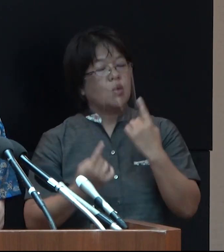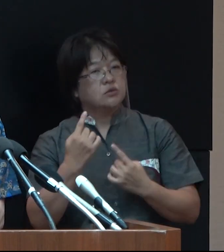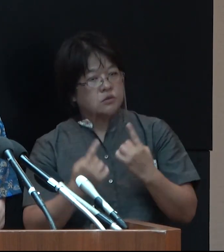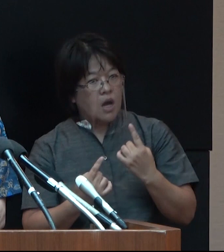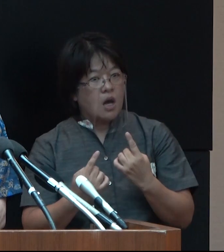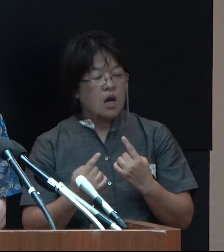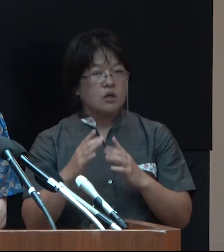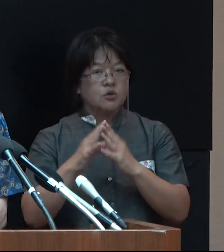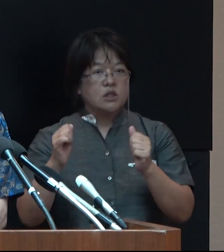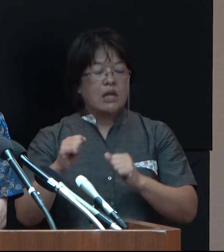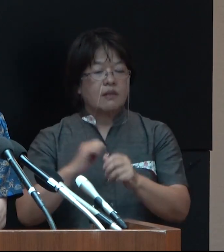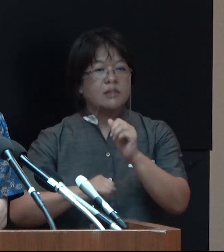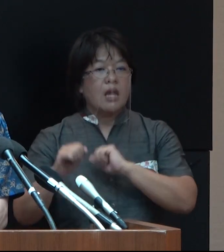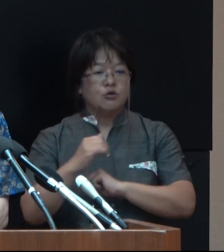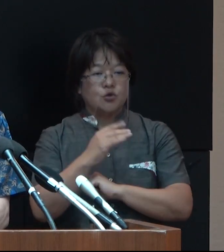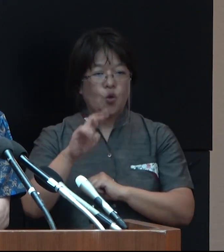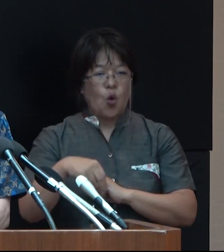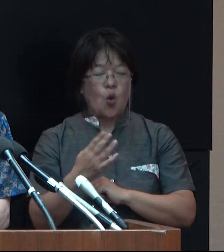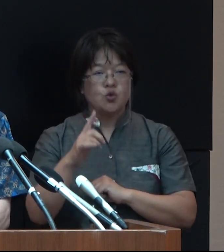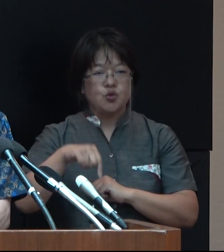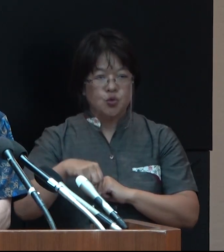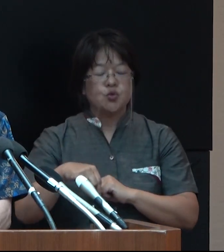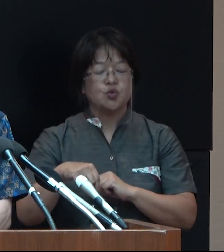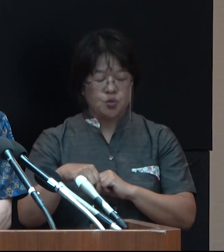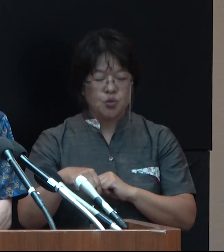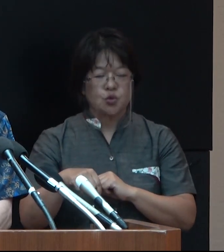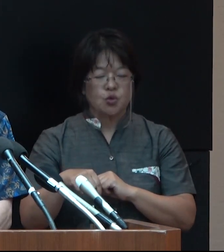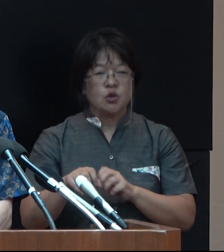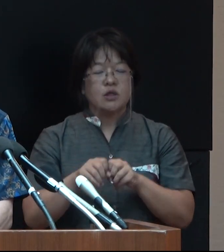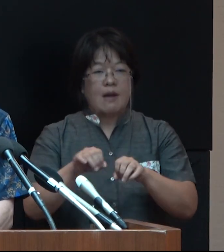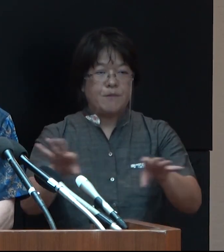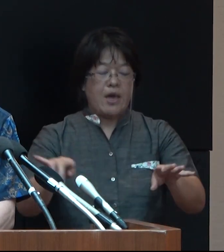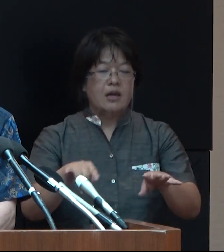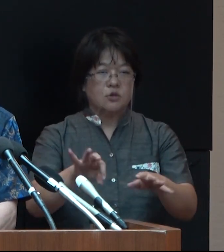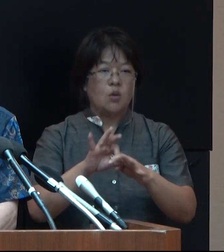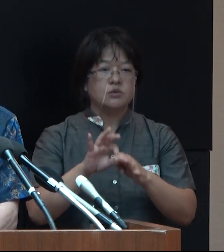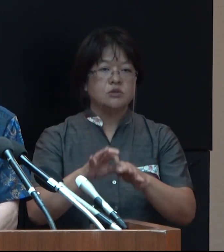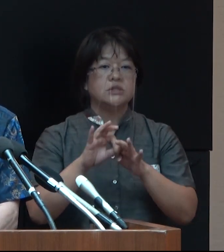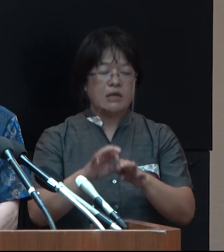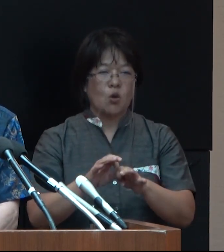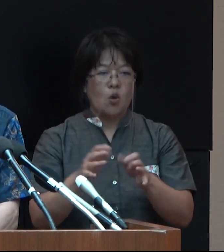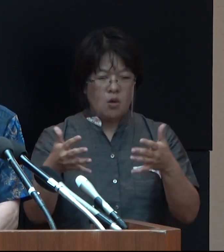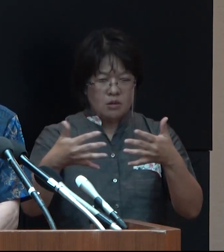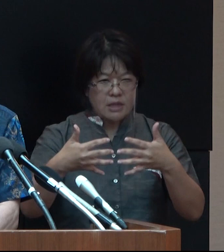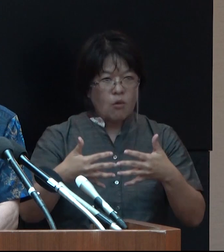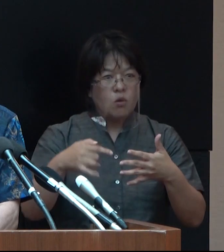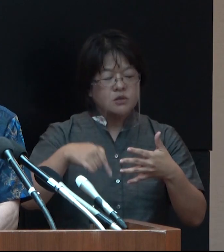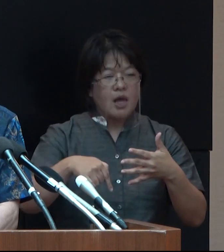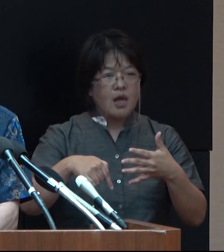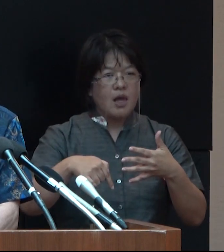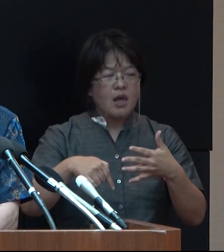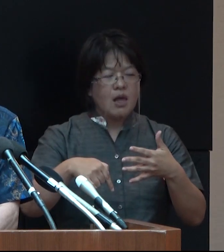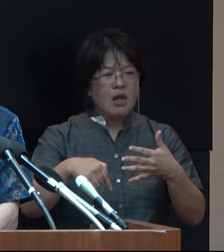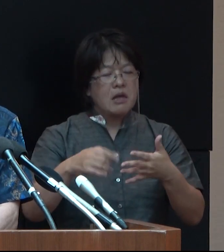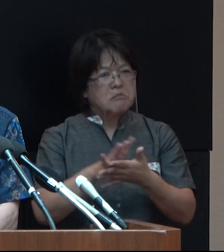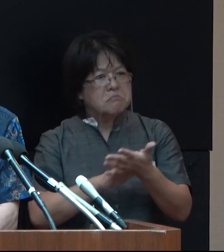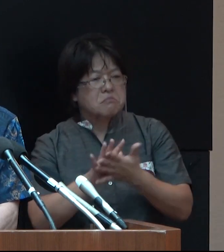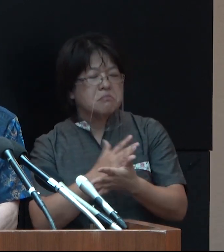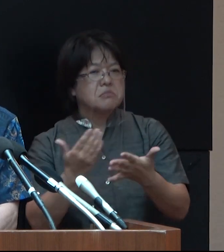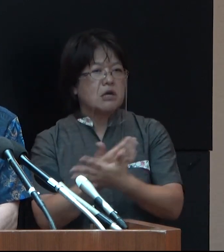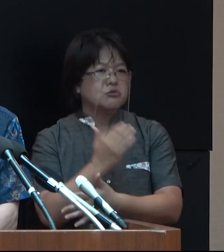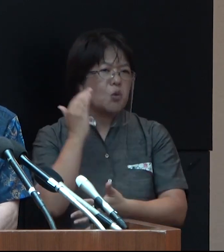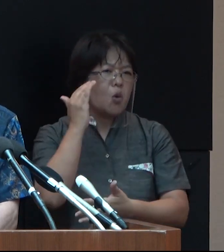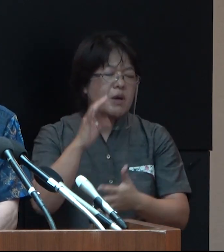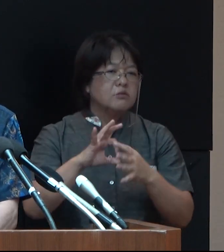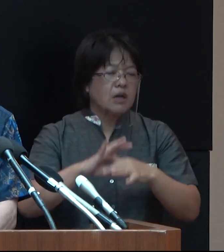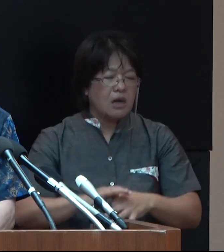ている GoTo キャンペーンやさまざまな経済活動を回していこうとしていることの整合性をきちんと取らなければいけないのでは